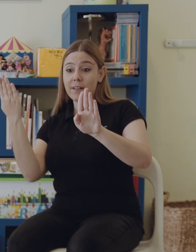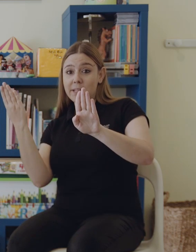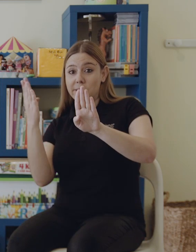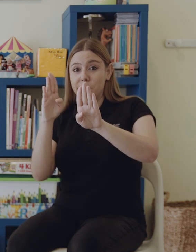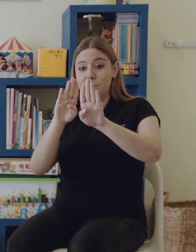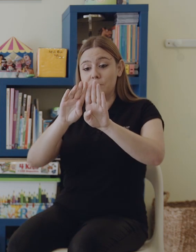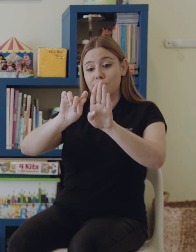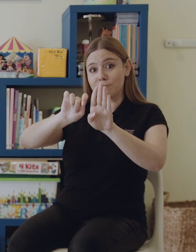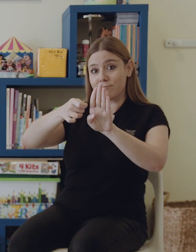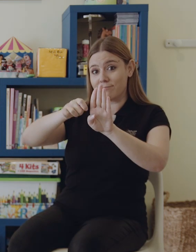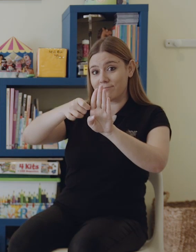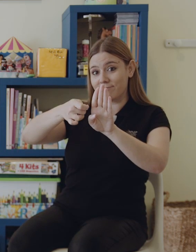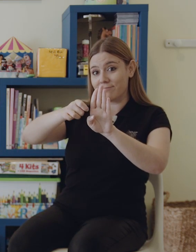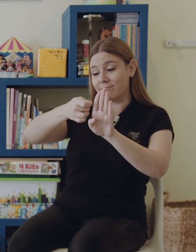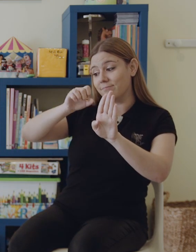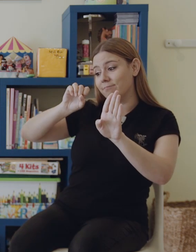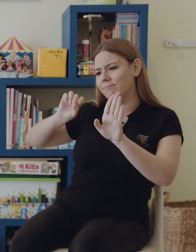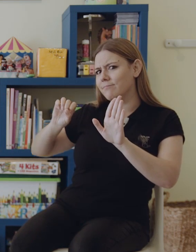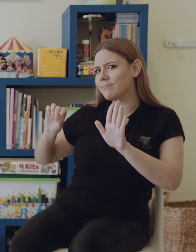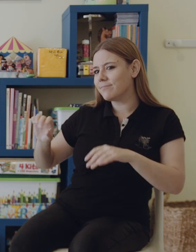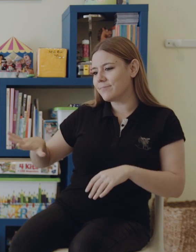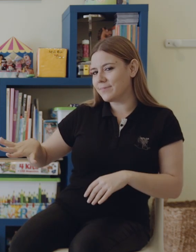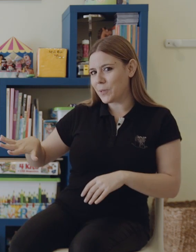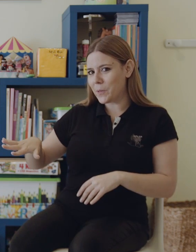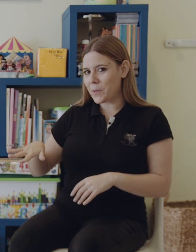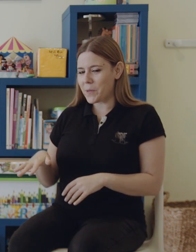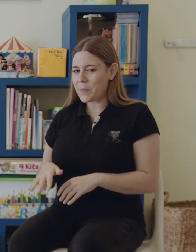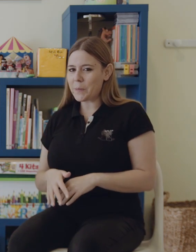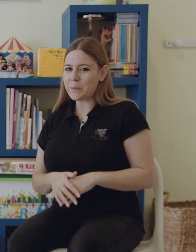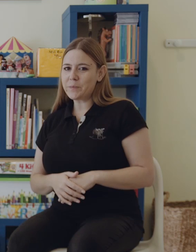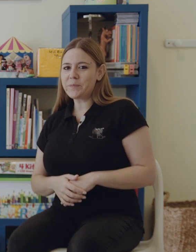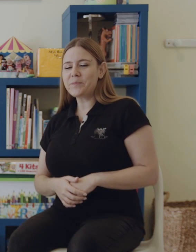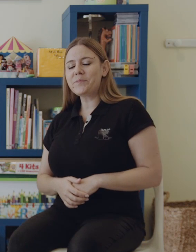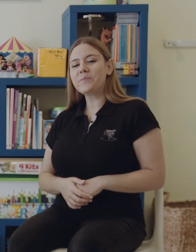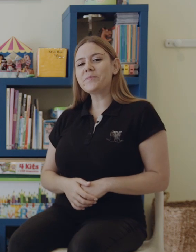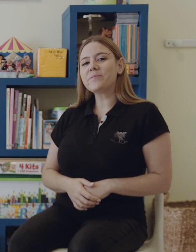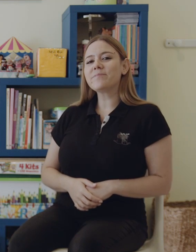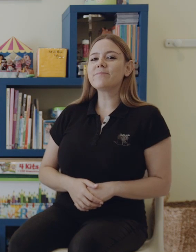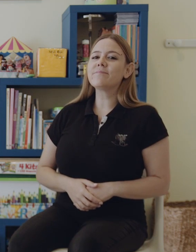Fechei o armário à chave e deitei-a lá para fora.